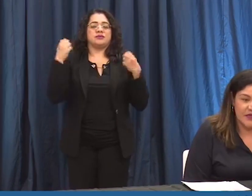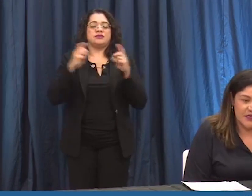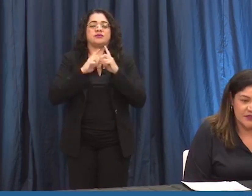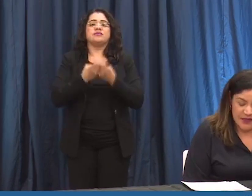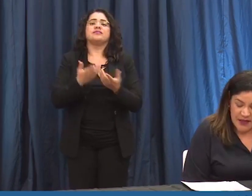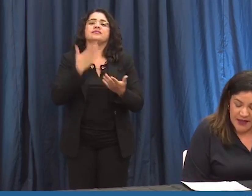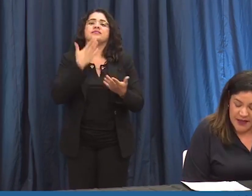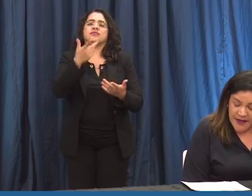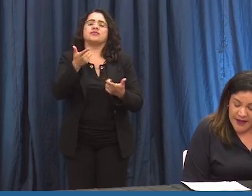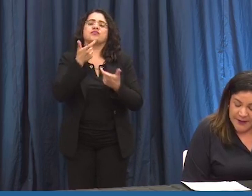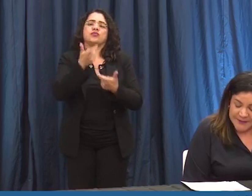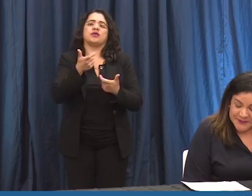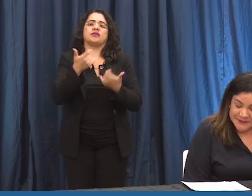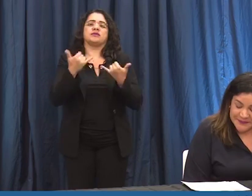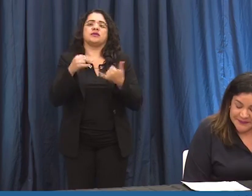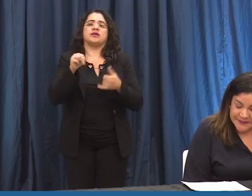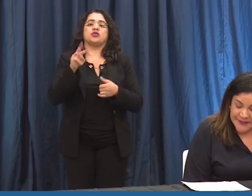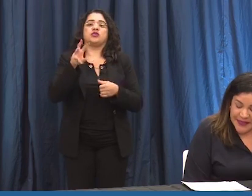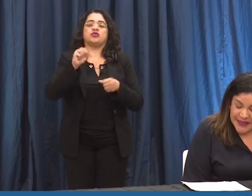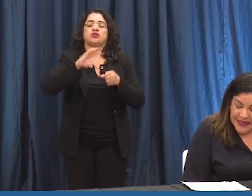tarde, viernes.